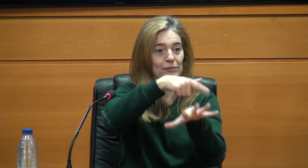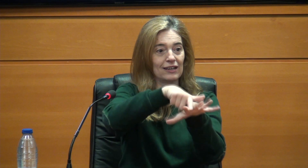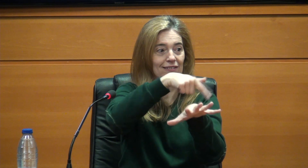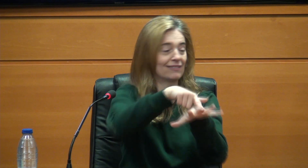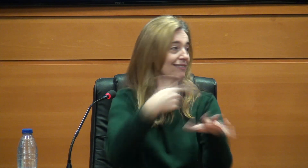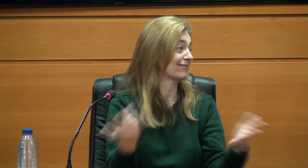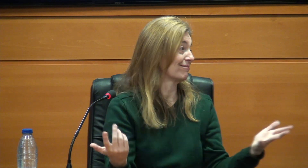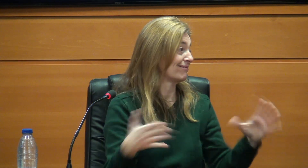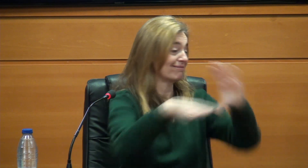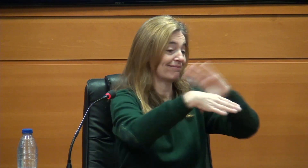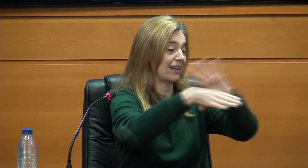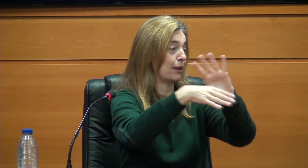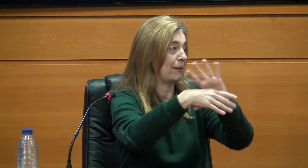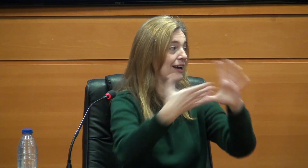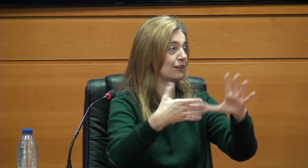siempre con las manos